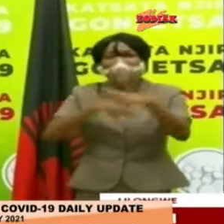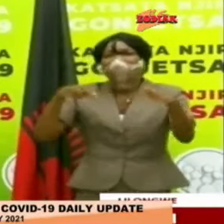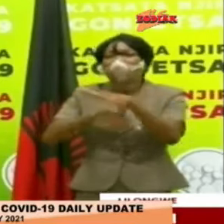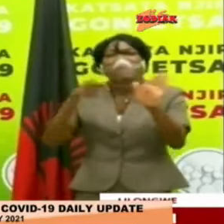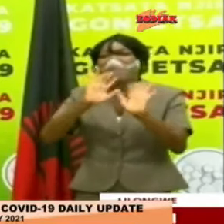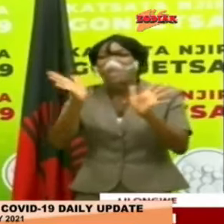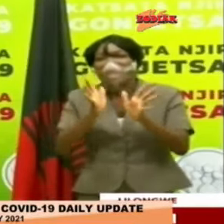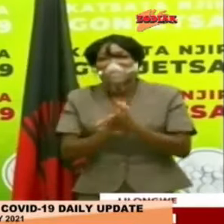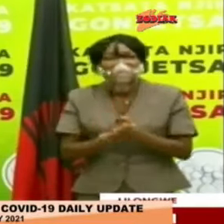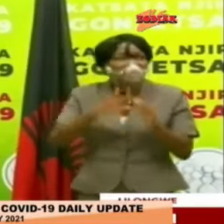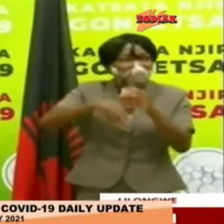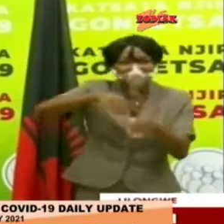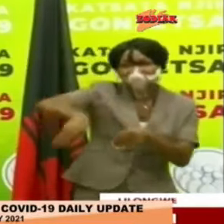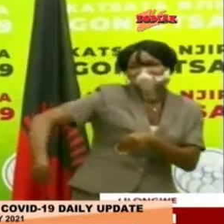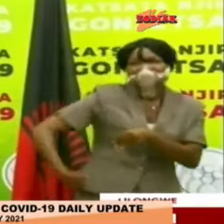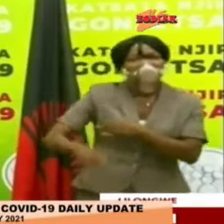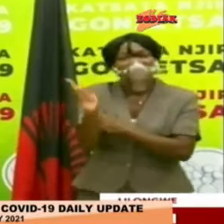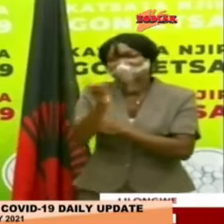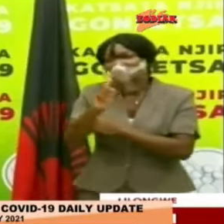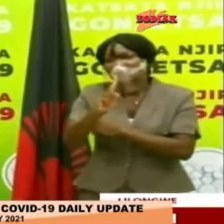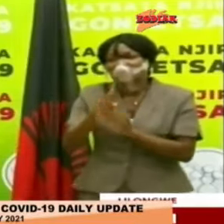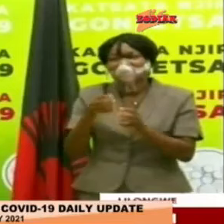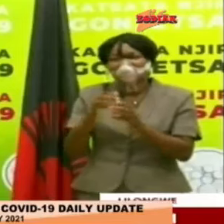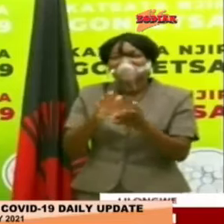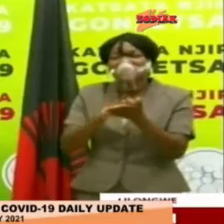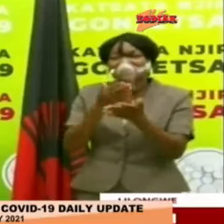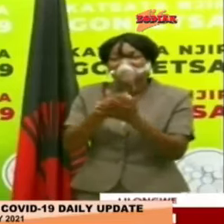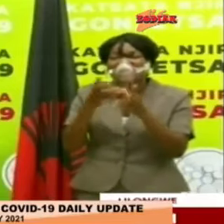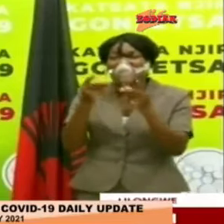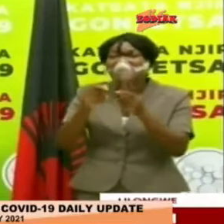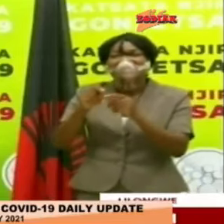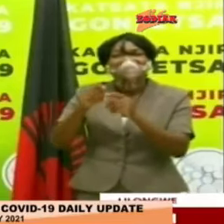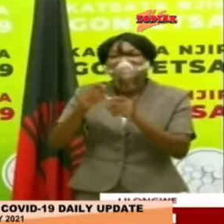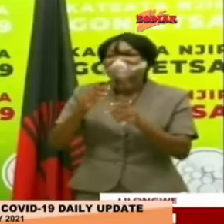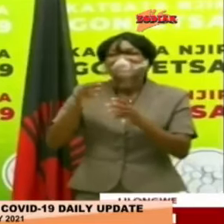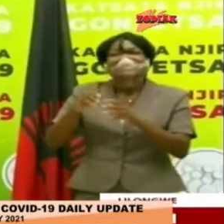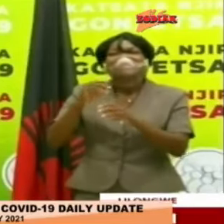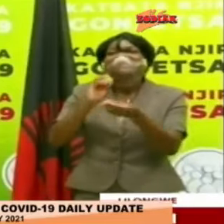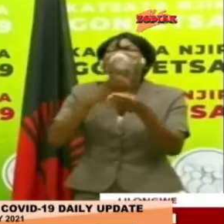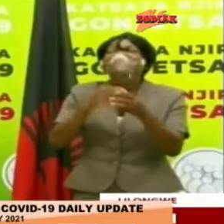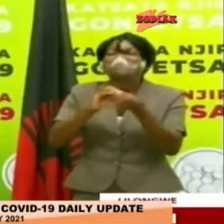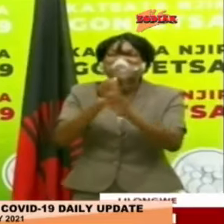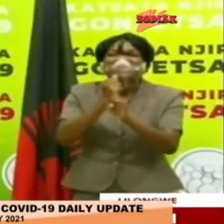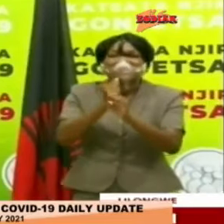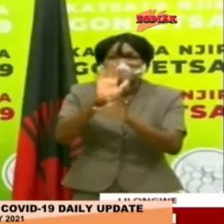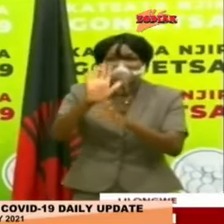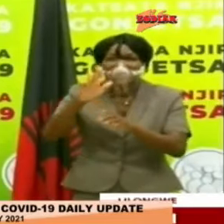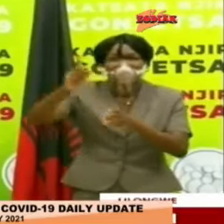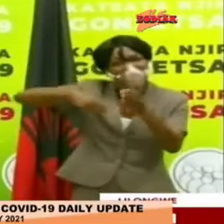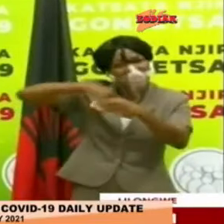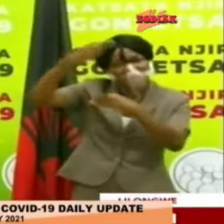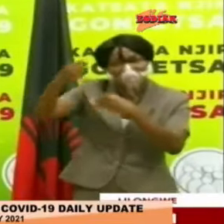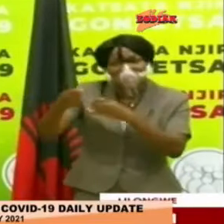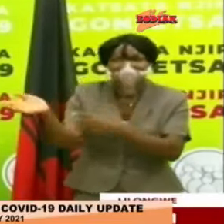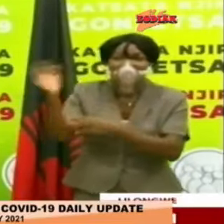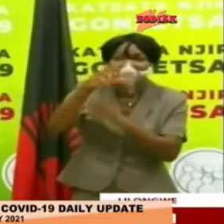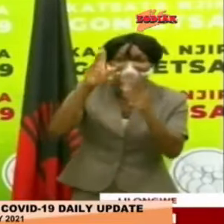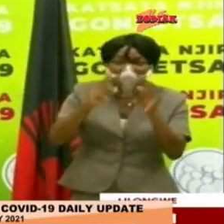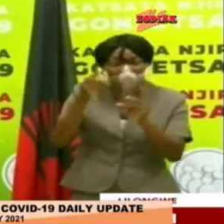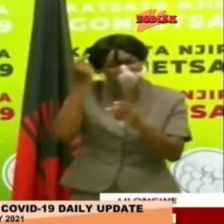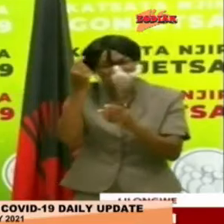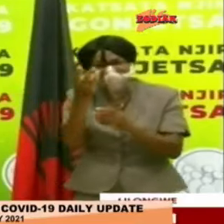money kumeneko ndikoti tikatumizaso ma auditor kuti akapange audit kuti kodi ndalama zija zidagwira ntchito yanji ndipo